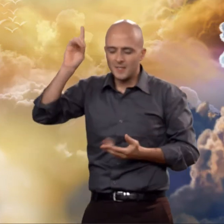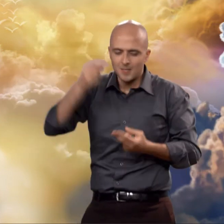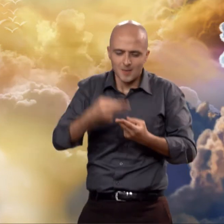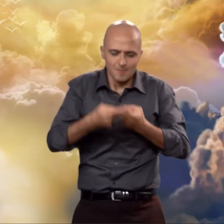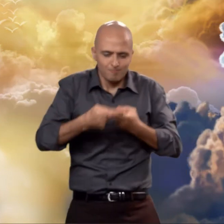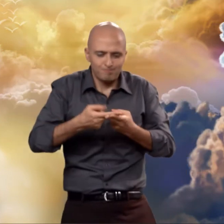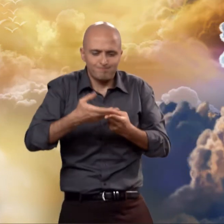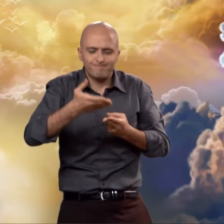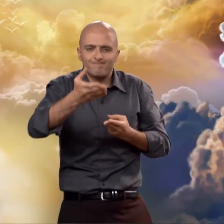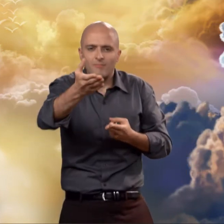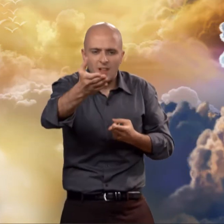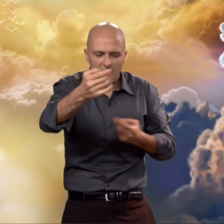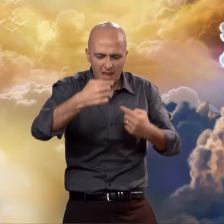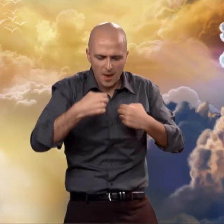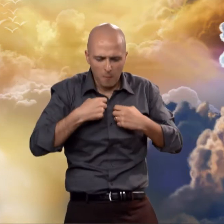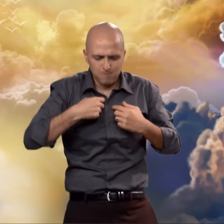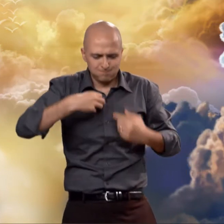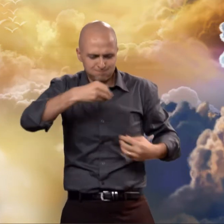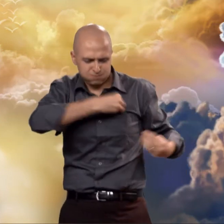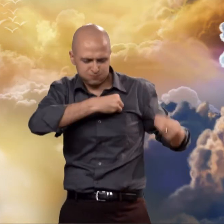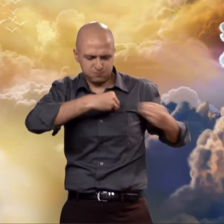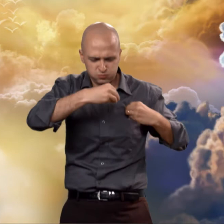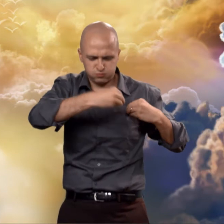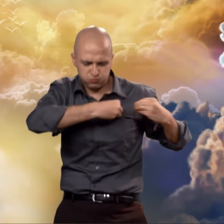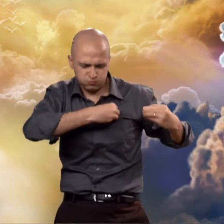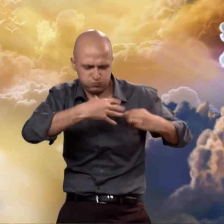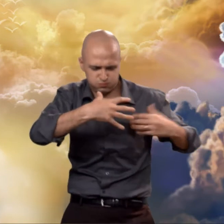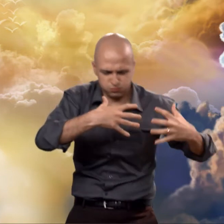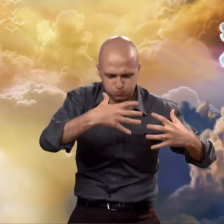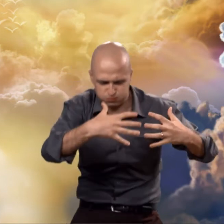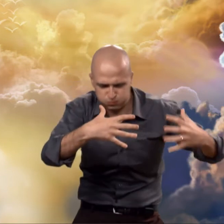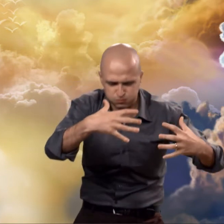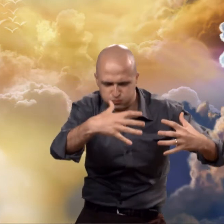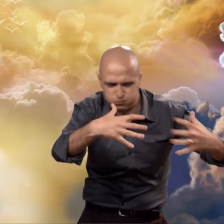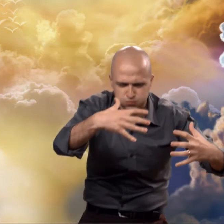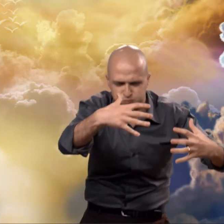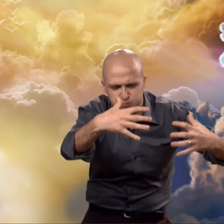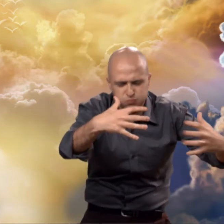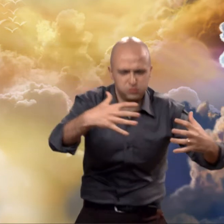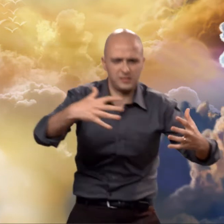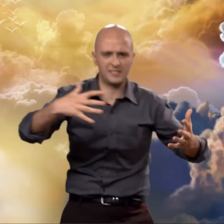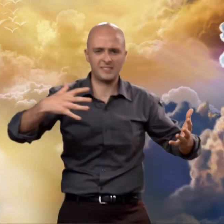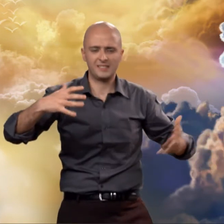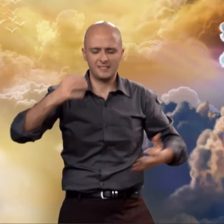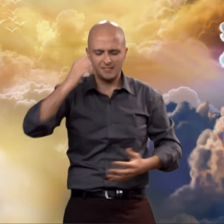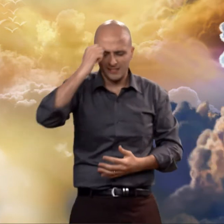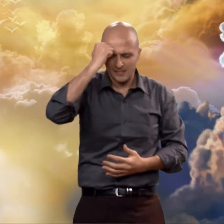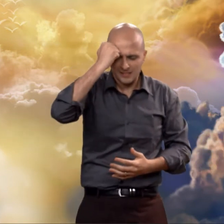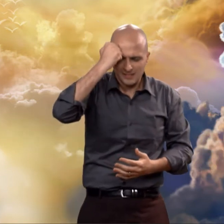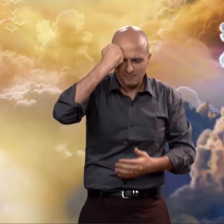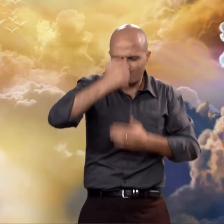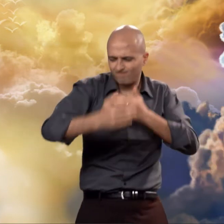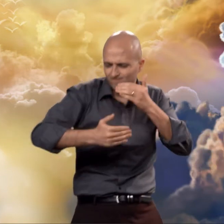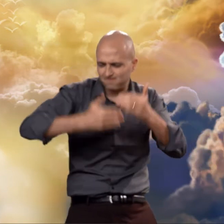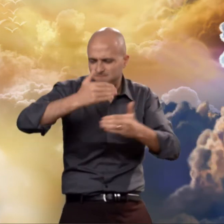não esperam que a verdade se torne popular. Aceitam a cruz, tendo em mente o que afirma Paulo: os